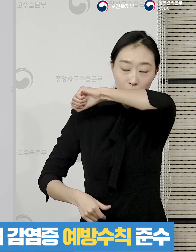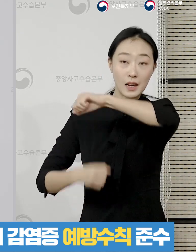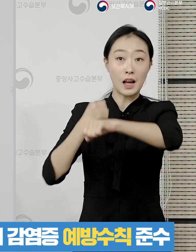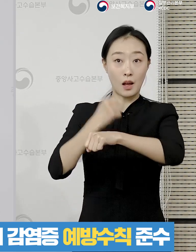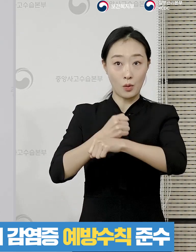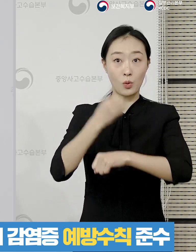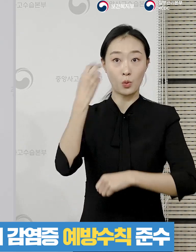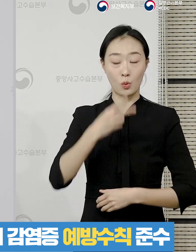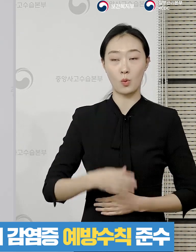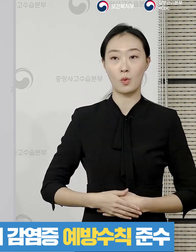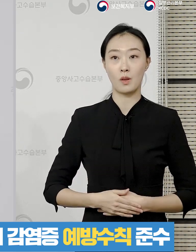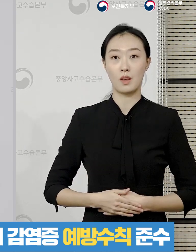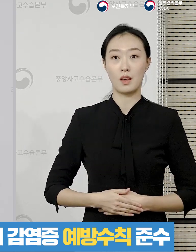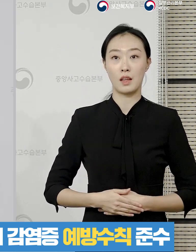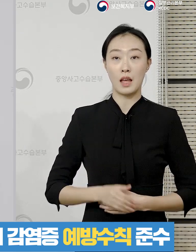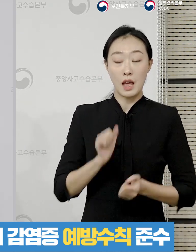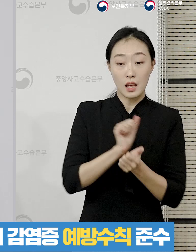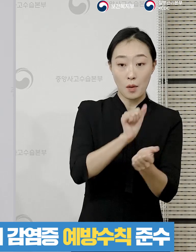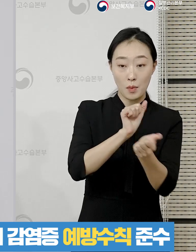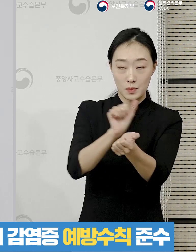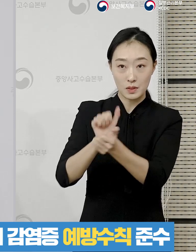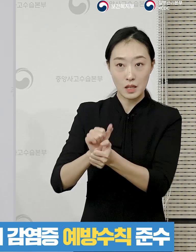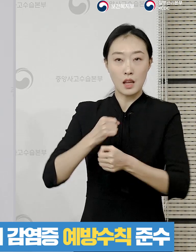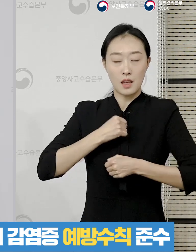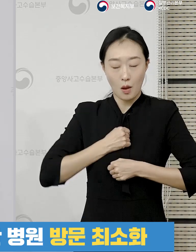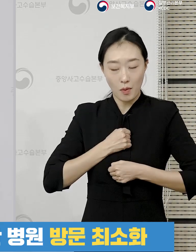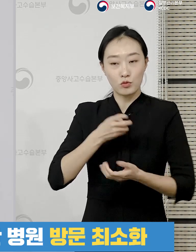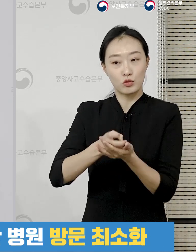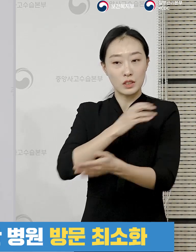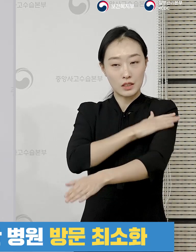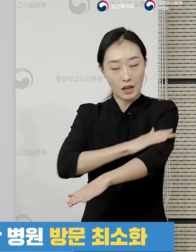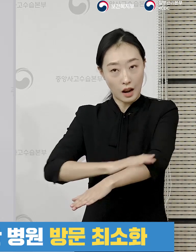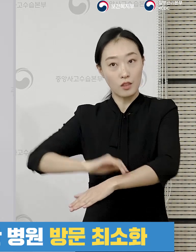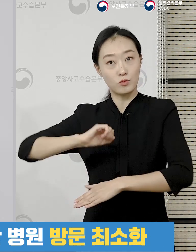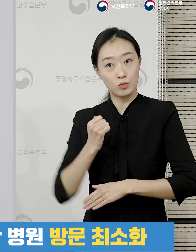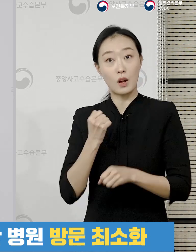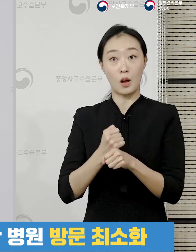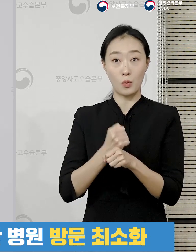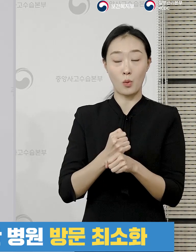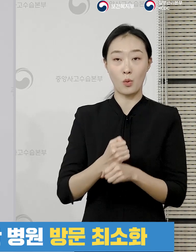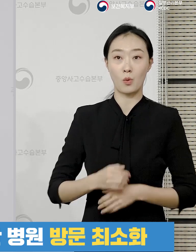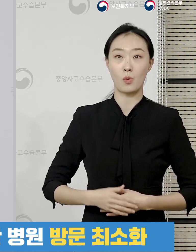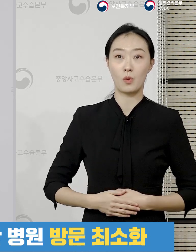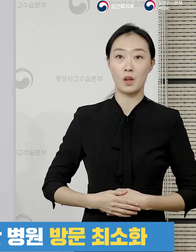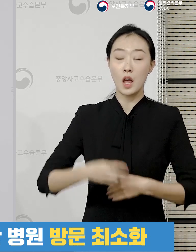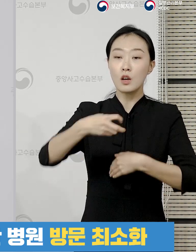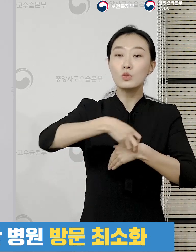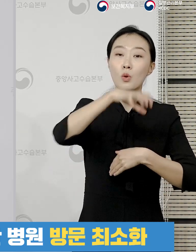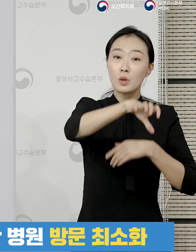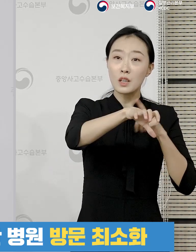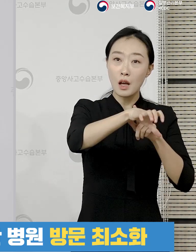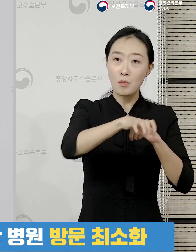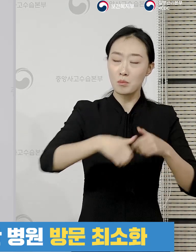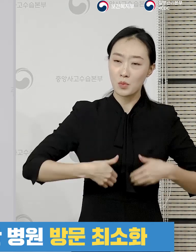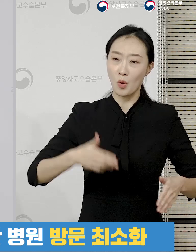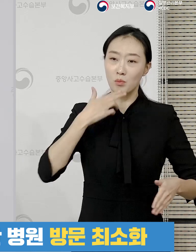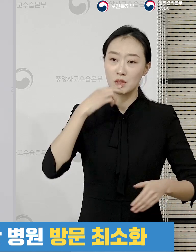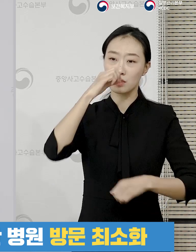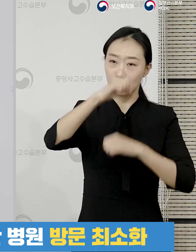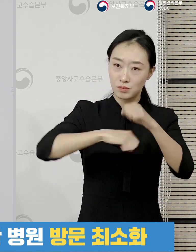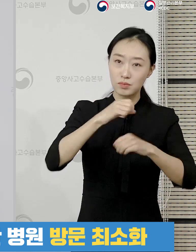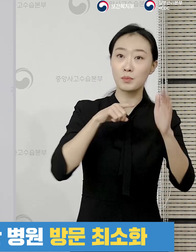등의 감염증 예방 수칙을 준수하고 의료기관 내 병문안 등 불필요한 병원